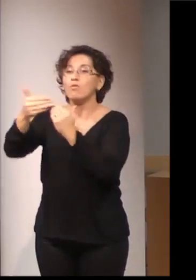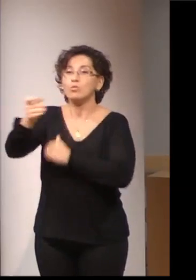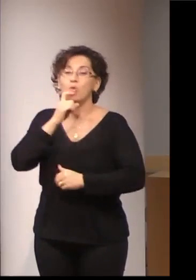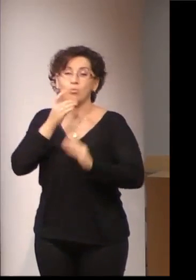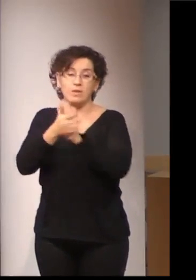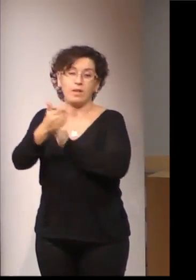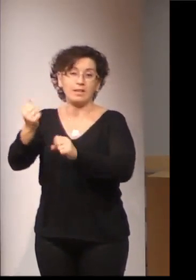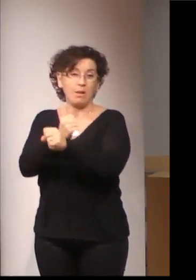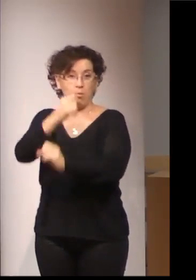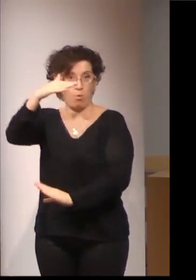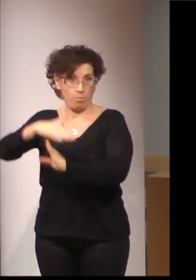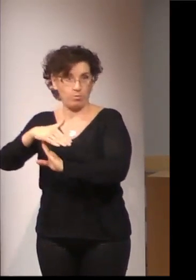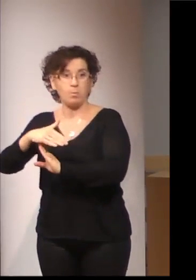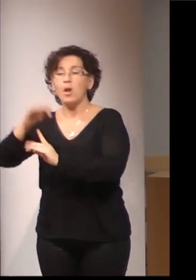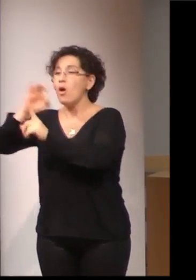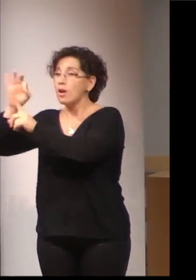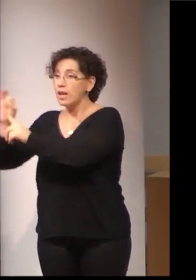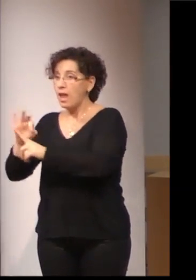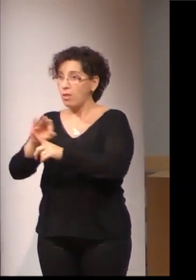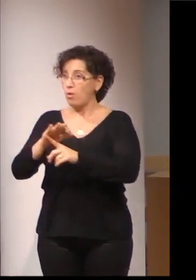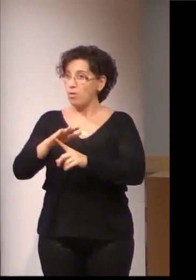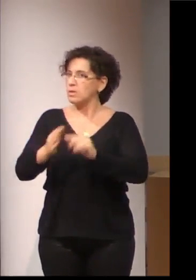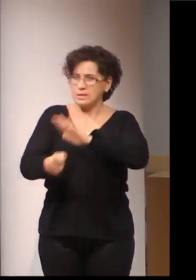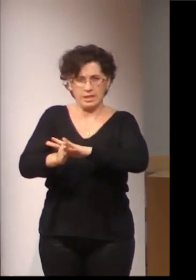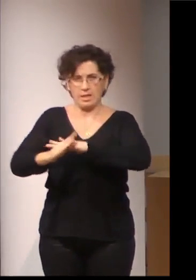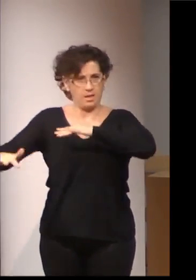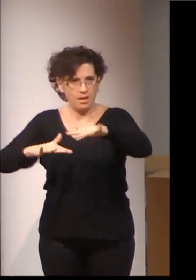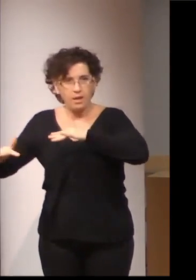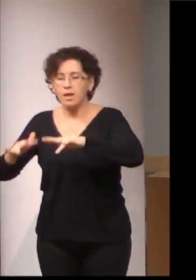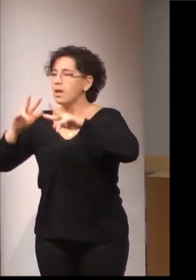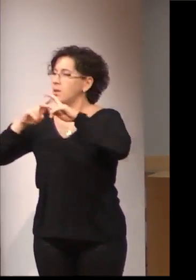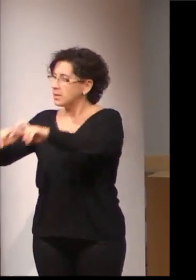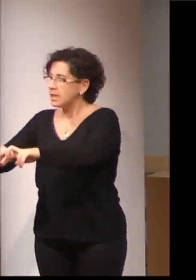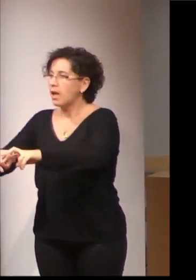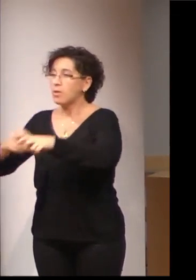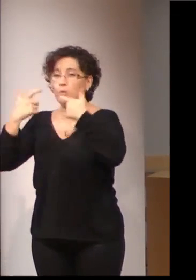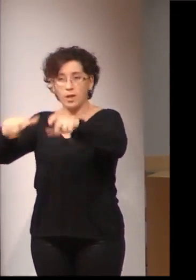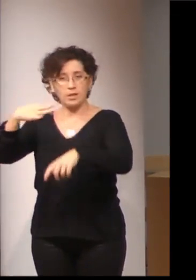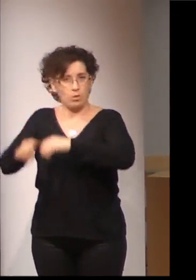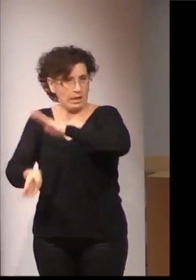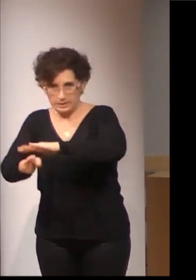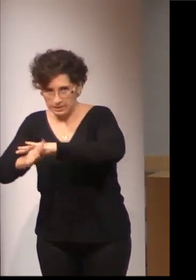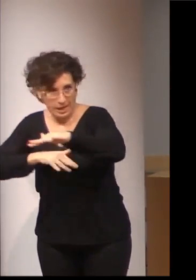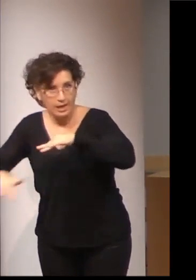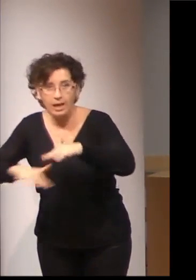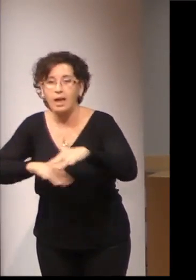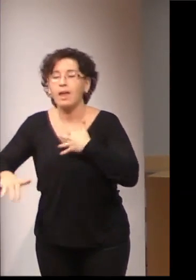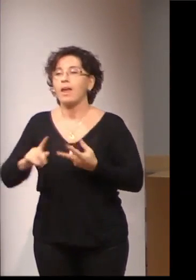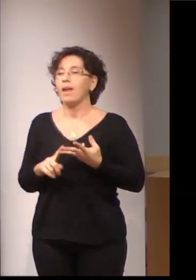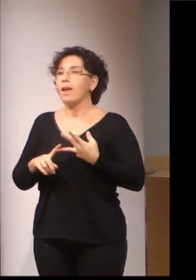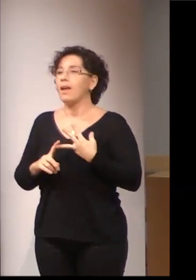docencia de grado en todos los grados esos que hemos mencionado antes. Seguimos haciendo investigación en la Unidad Singular de Investigación en Lengua de Signos Española.